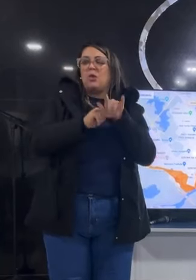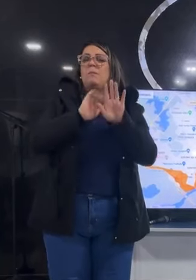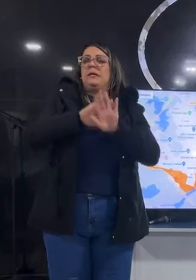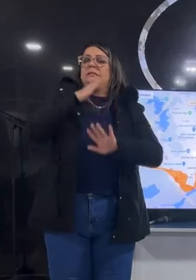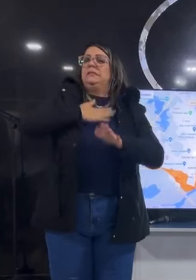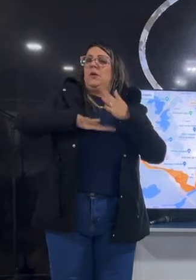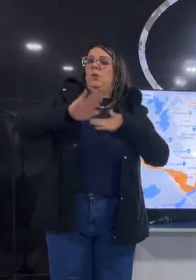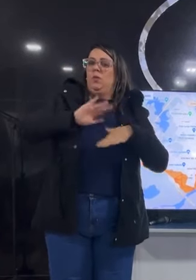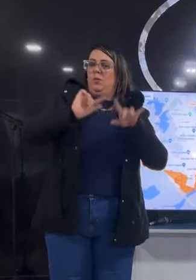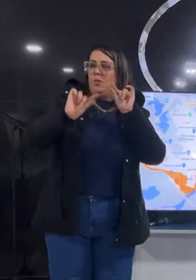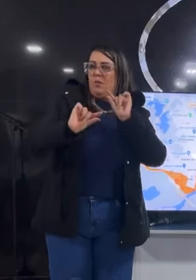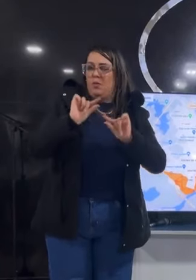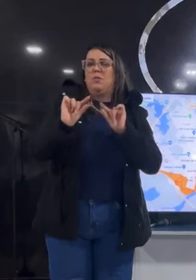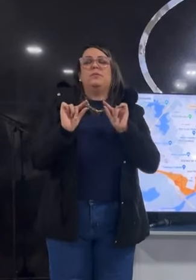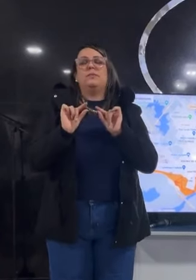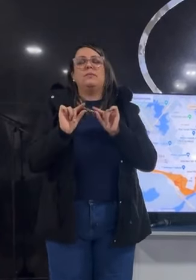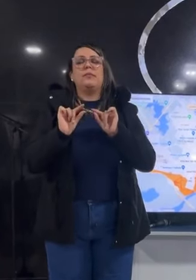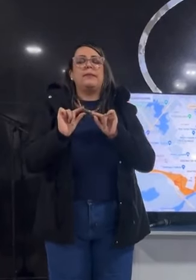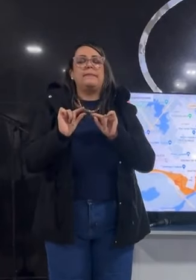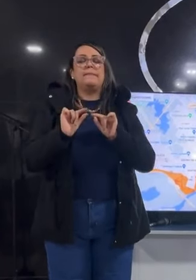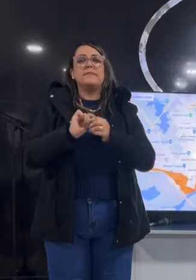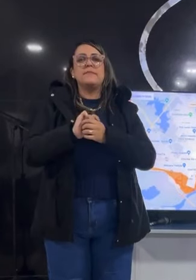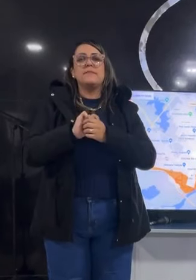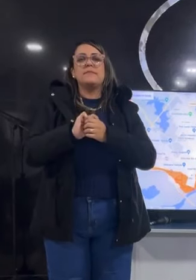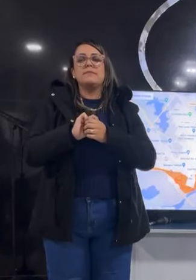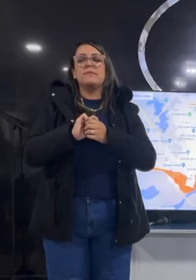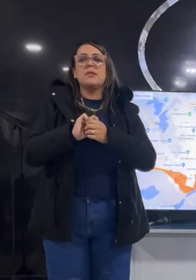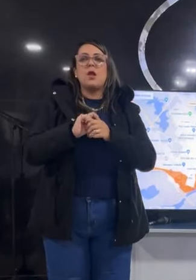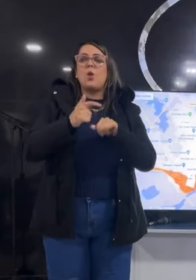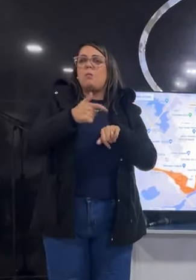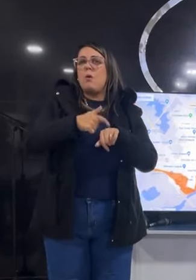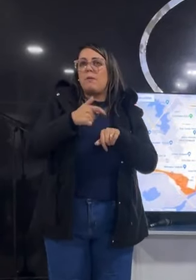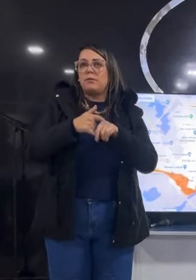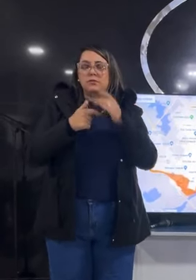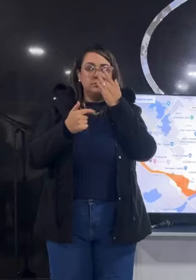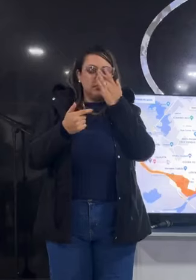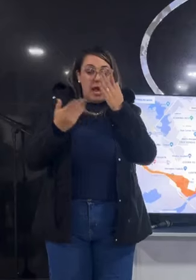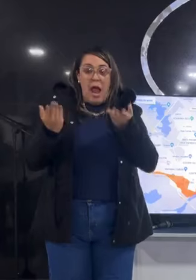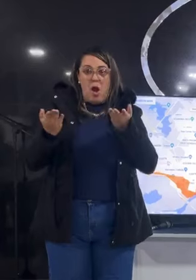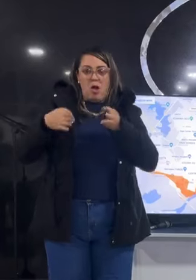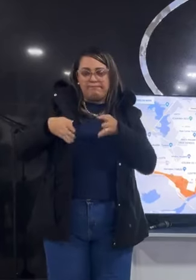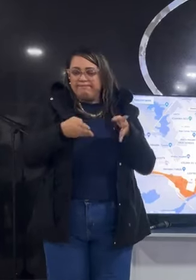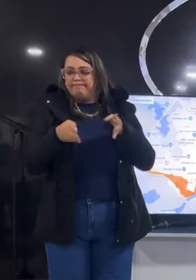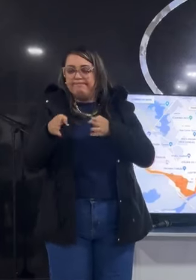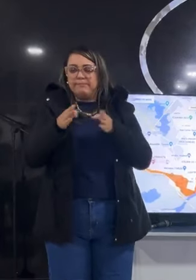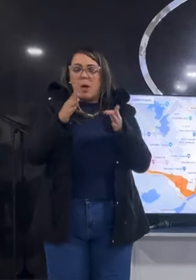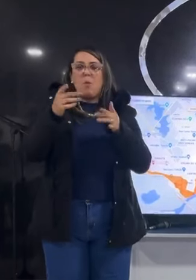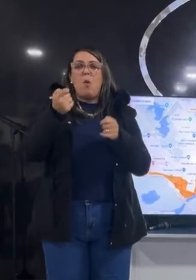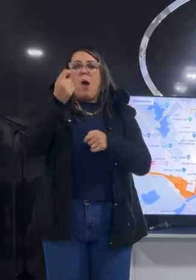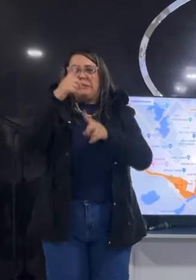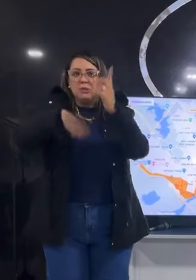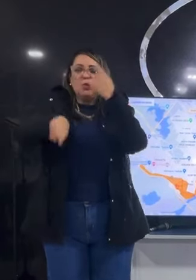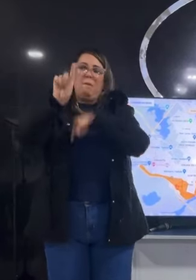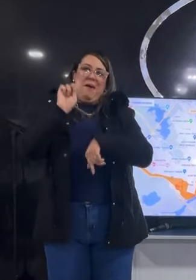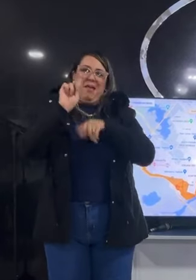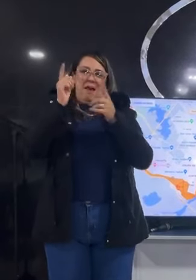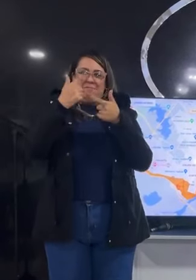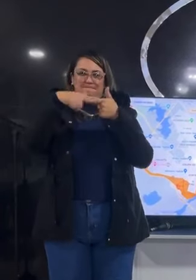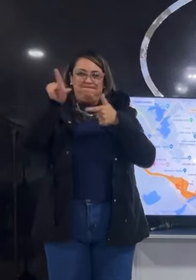tranquilidade né de eh né de nos encaminhando quem sabe paraa superação dessa crise